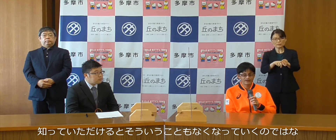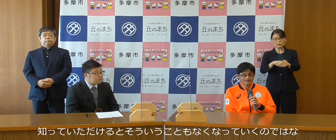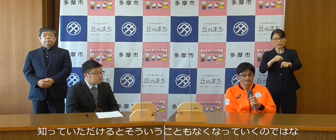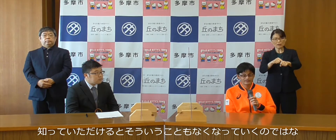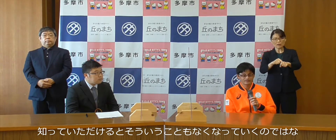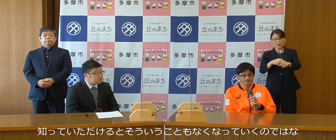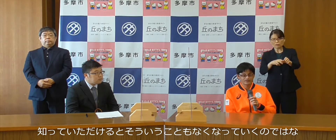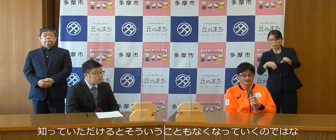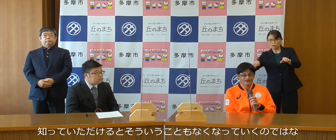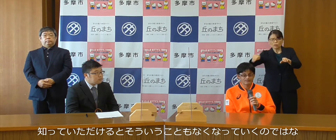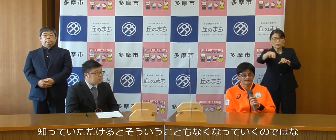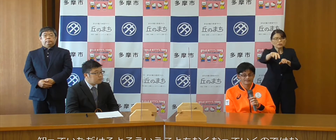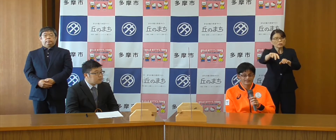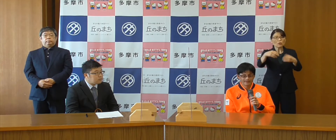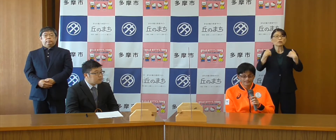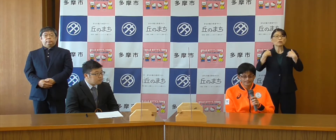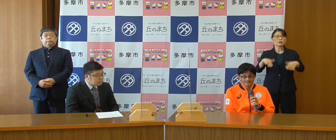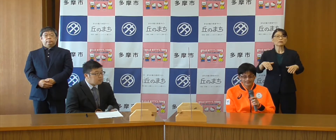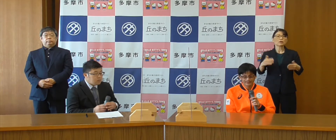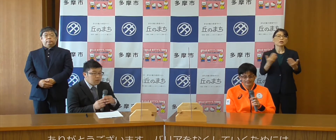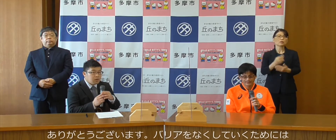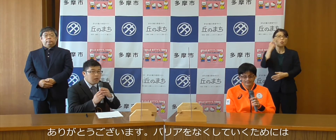感じることが時々あります。